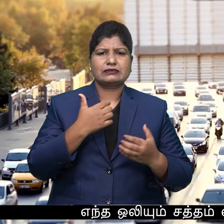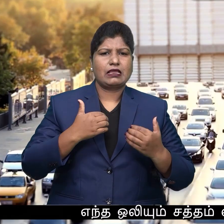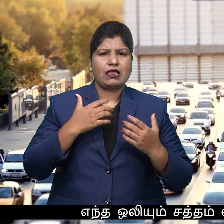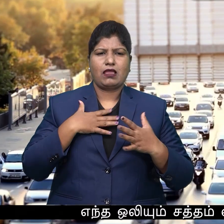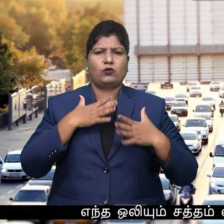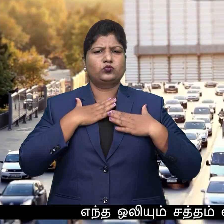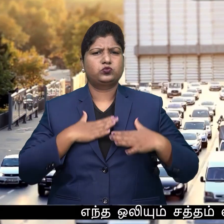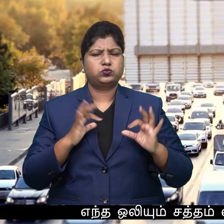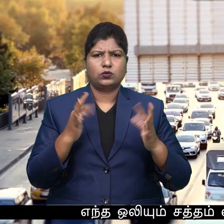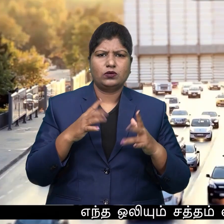என்று அழைக்கப்படுகிறது.